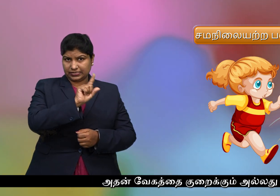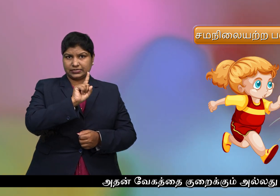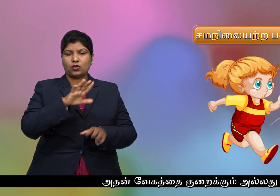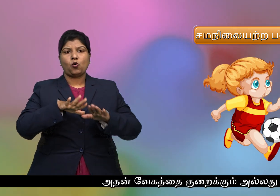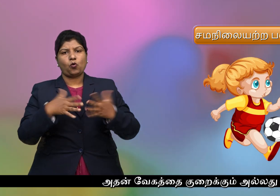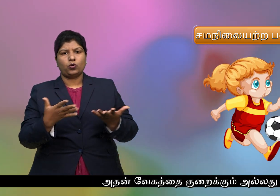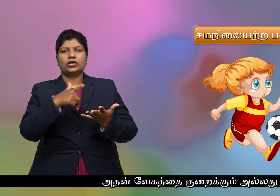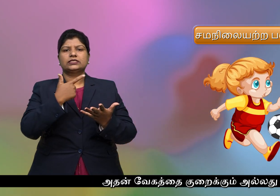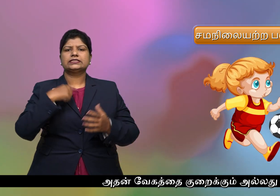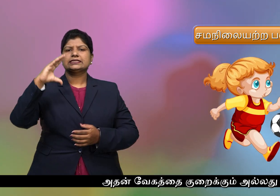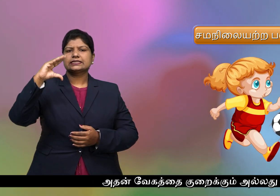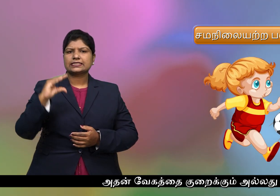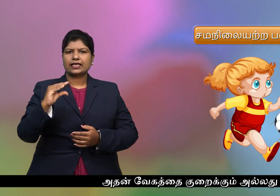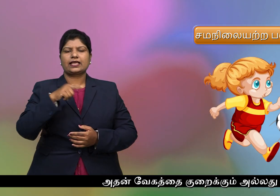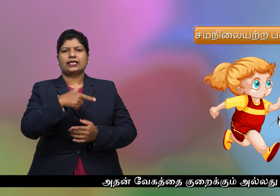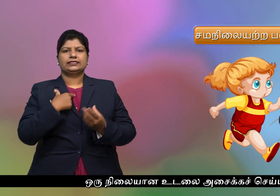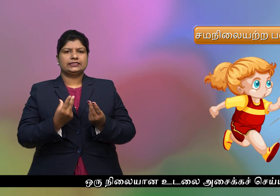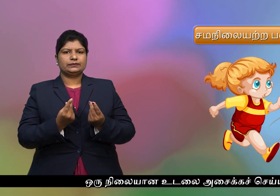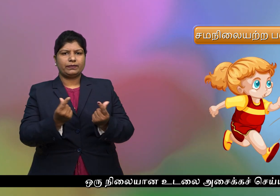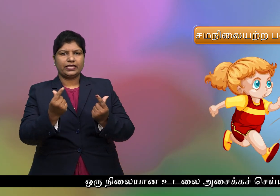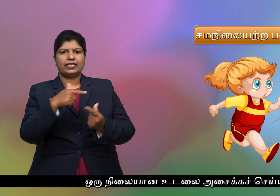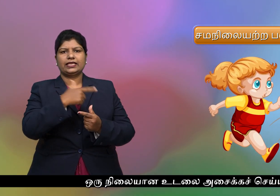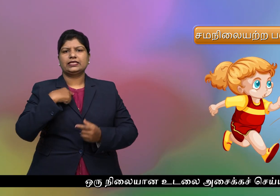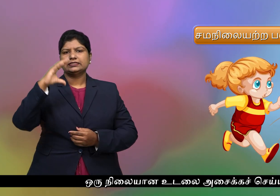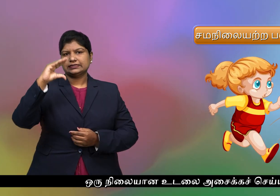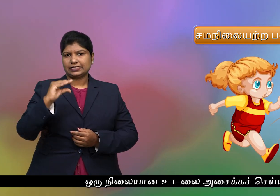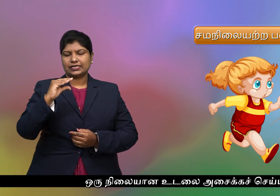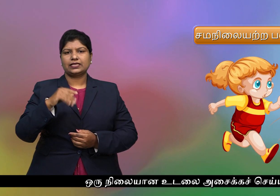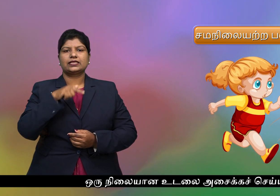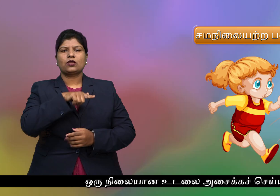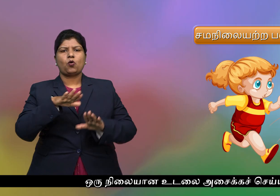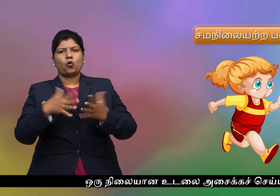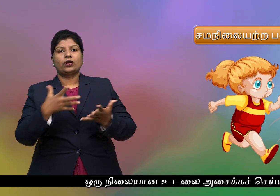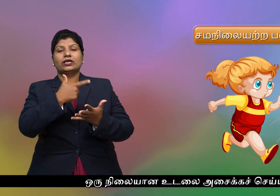அதன் வேகத்தை குறைக்கும் அல்லது ஒரு நிலையான உடலை அசைக்க செய்யும்.